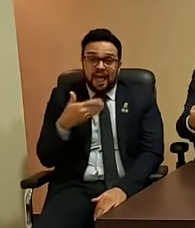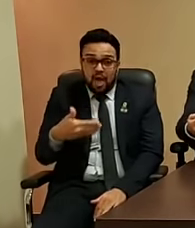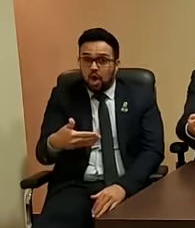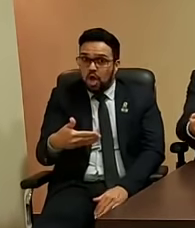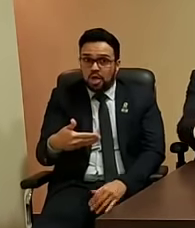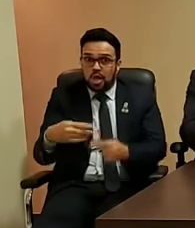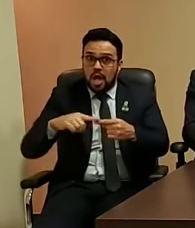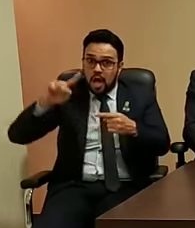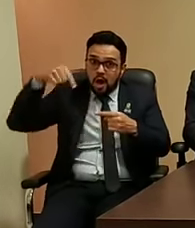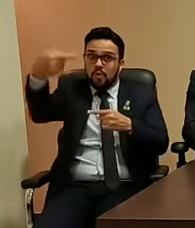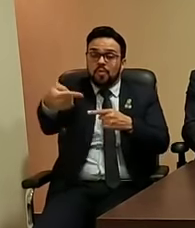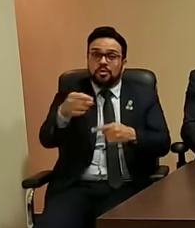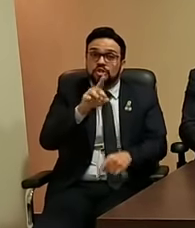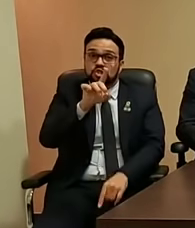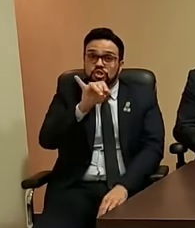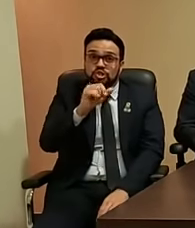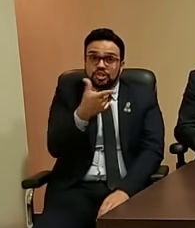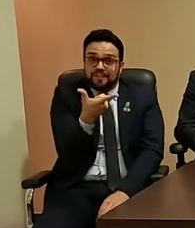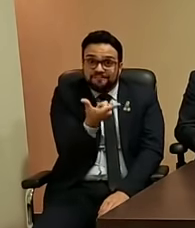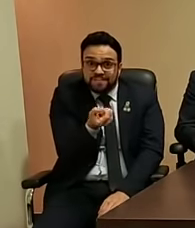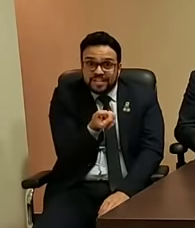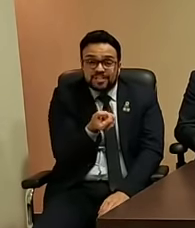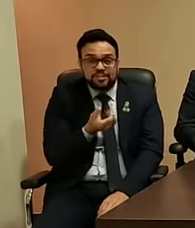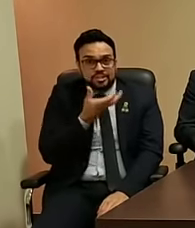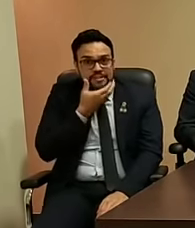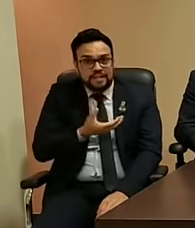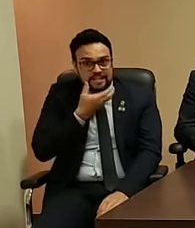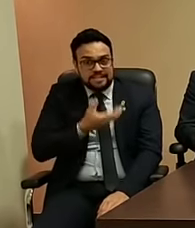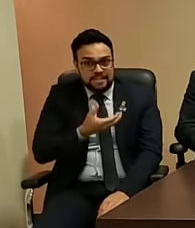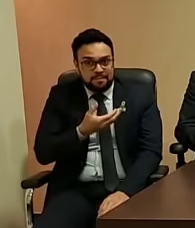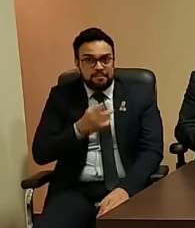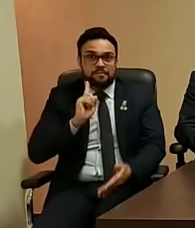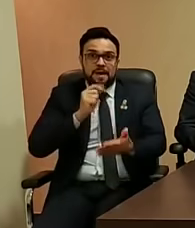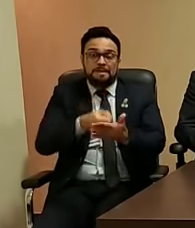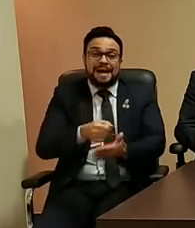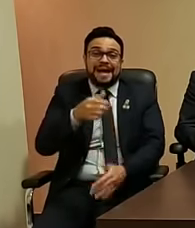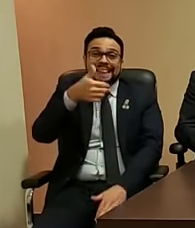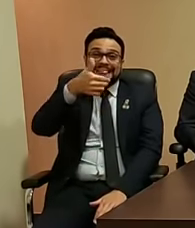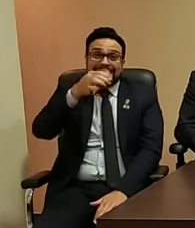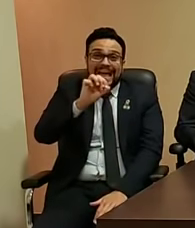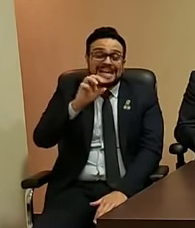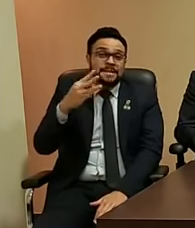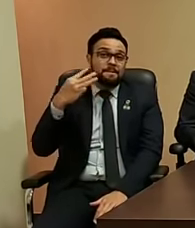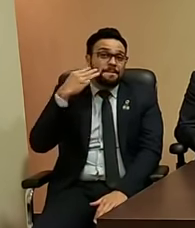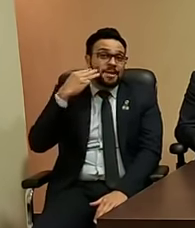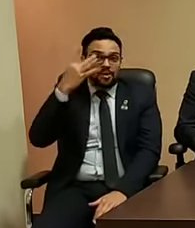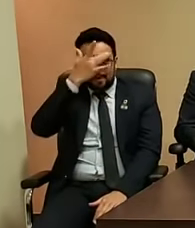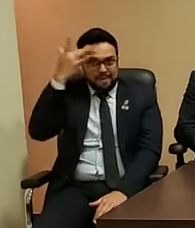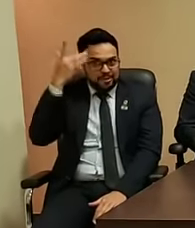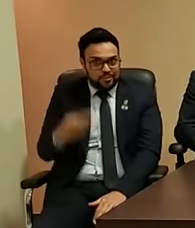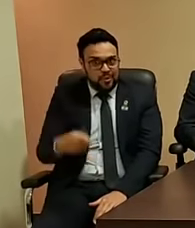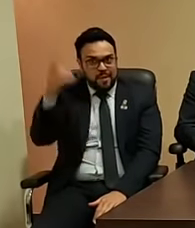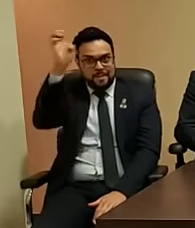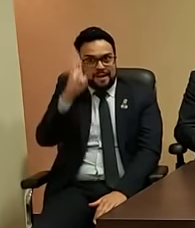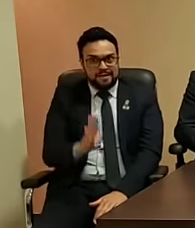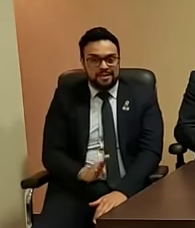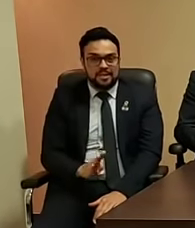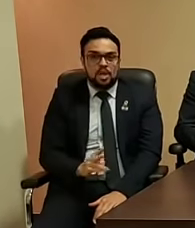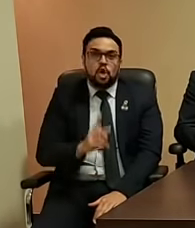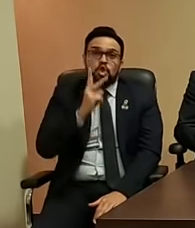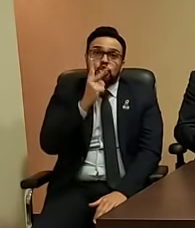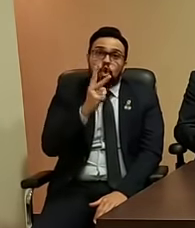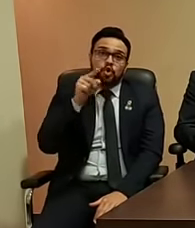a outra, dia 20 de dezembro, 10 milhões de brasileiros,